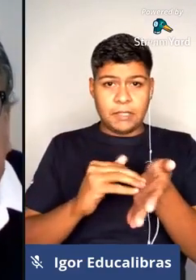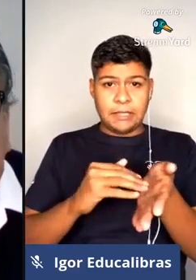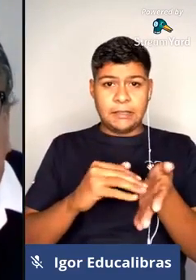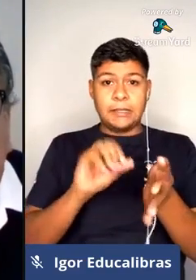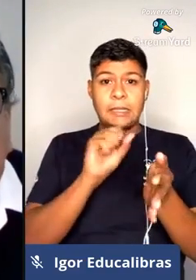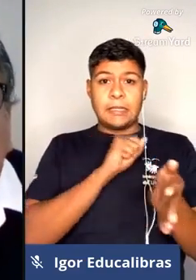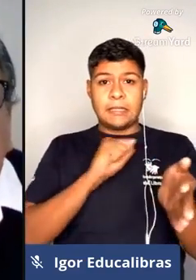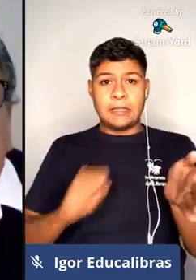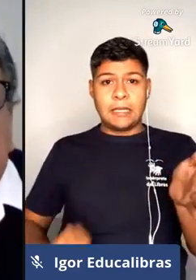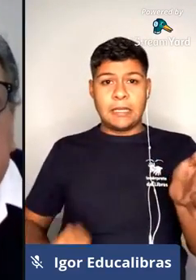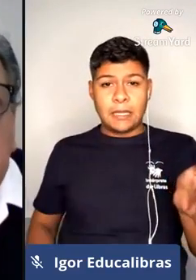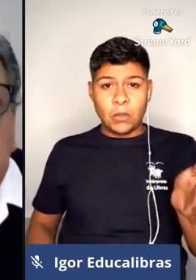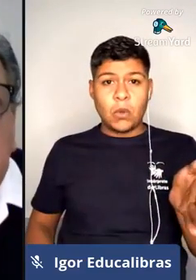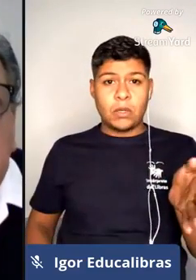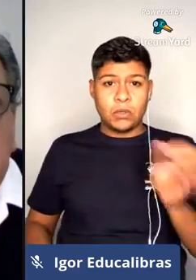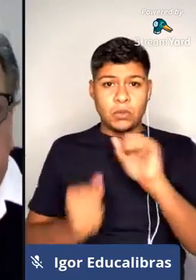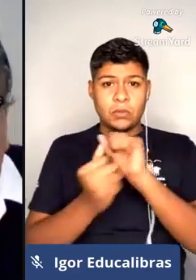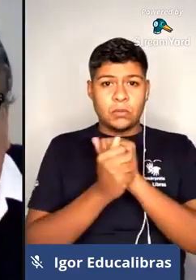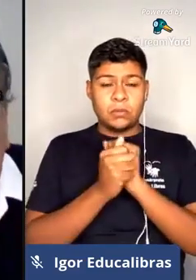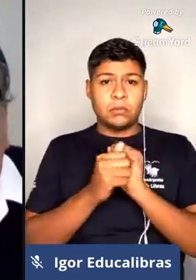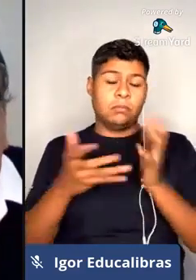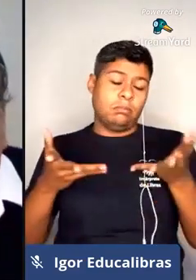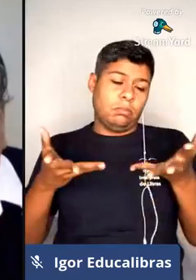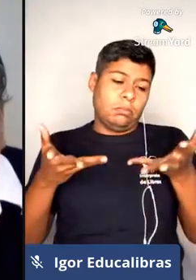Mara Gabrilli, foi um embrião.